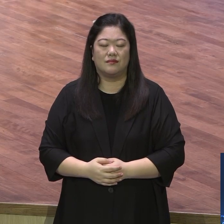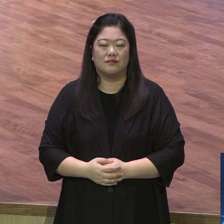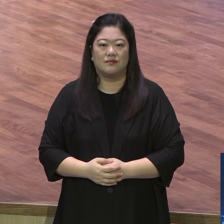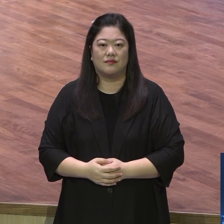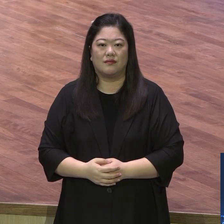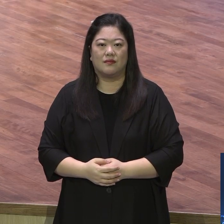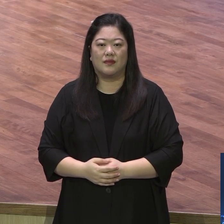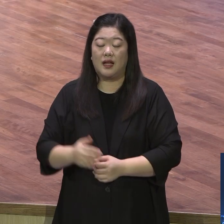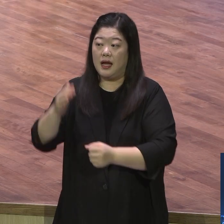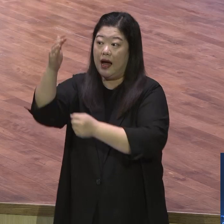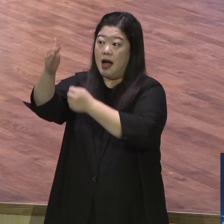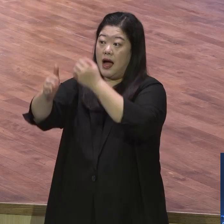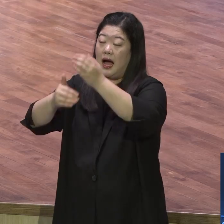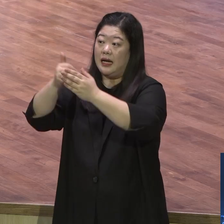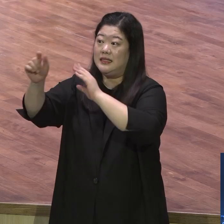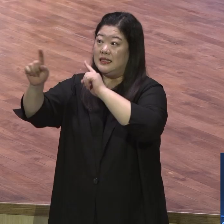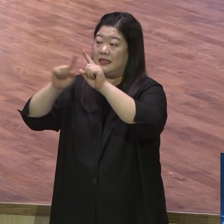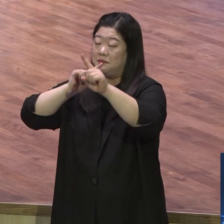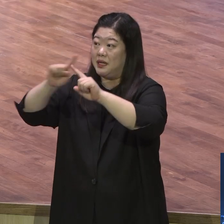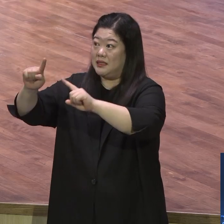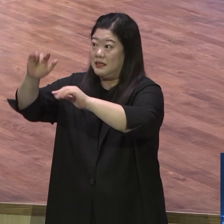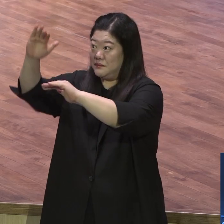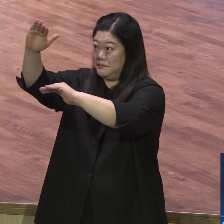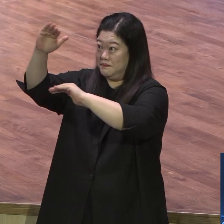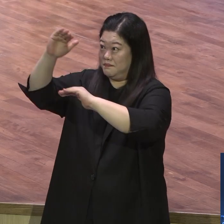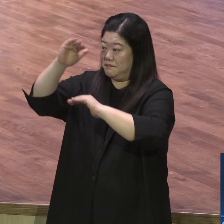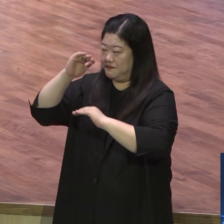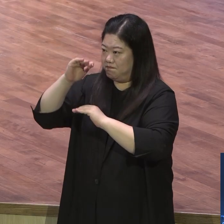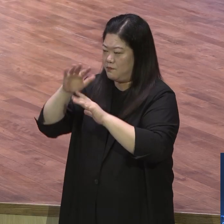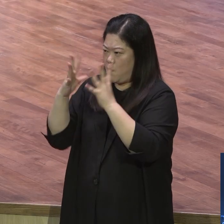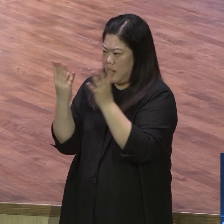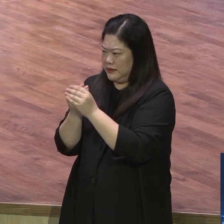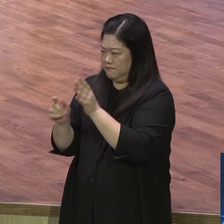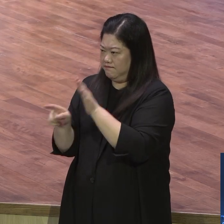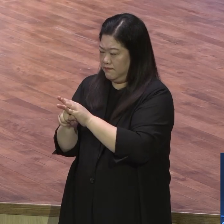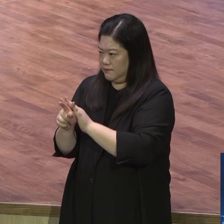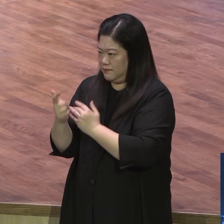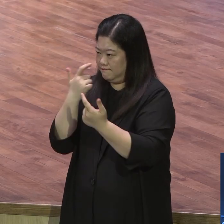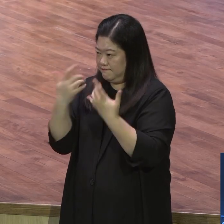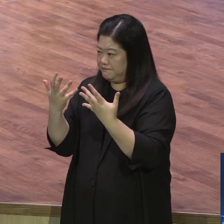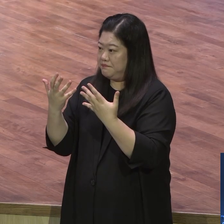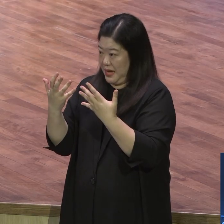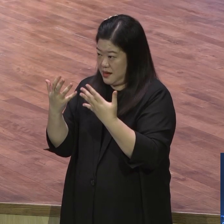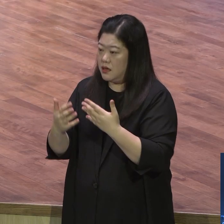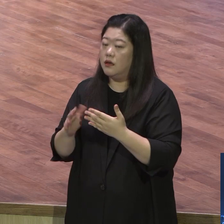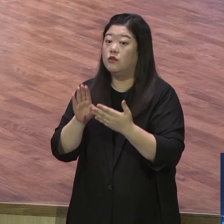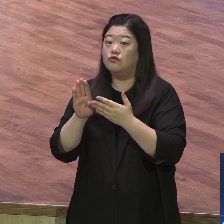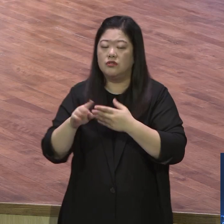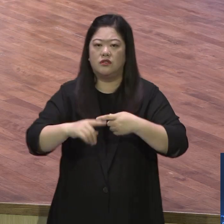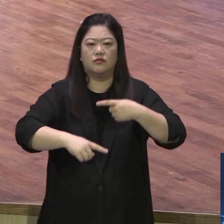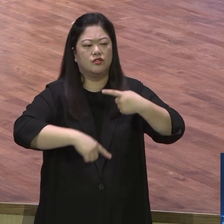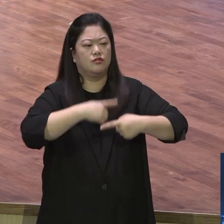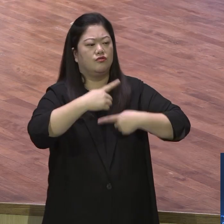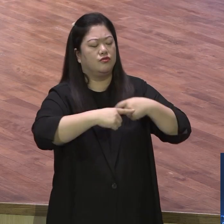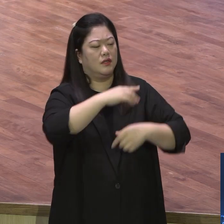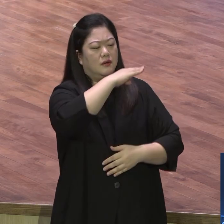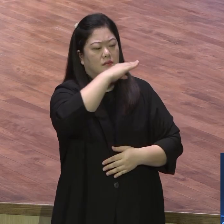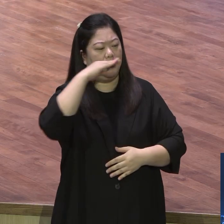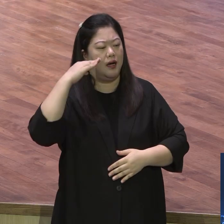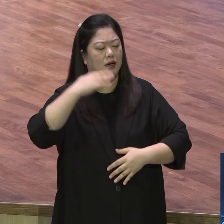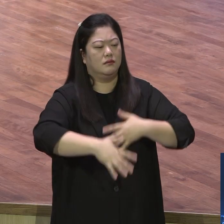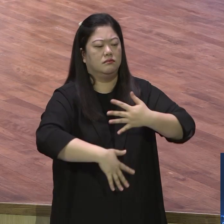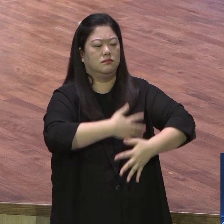말씀에 대한 절대 믿음 가지고 말씀하시기 바랍니다 말씀에 대한 절대 믿음 하나님 의식하면서 말해야